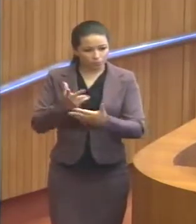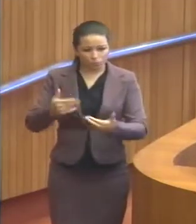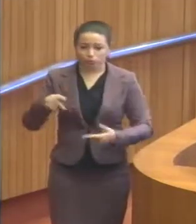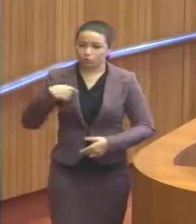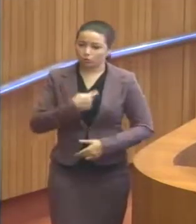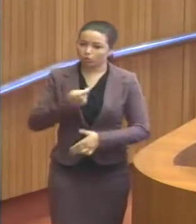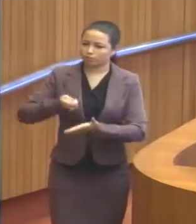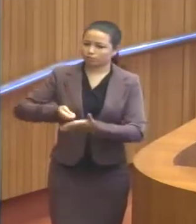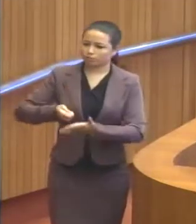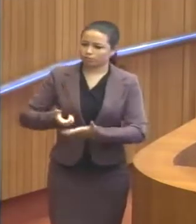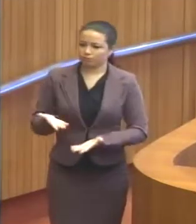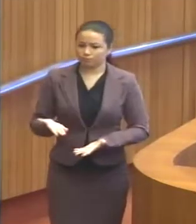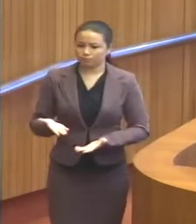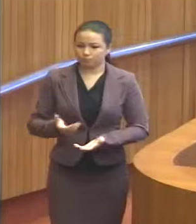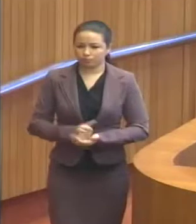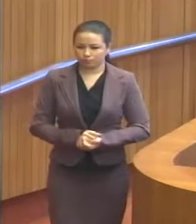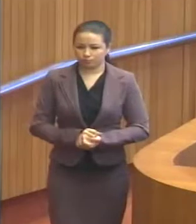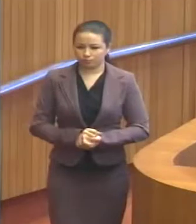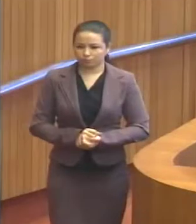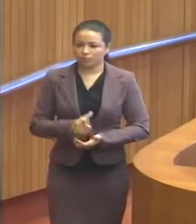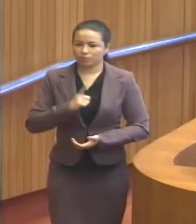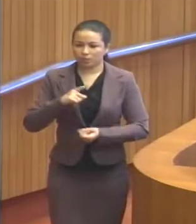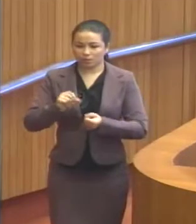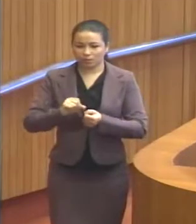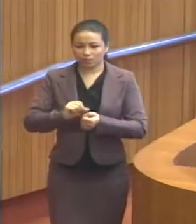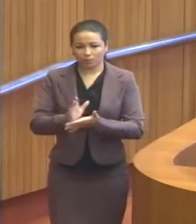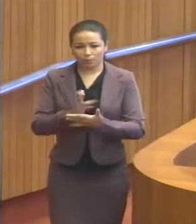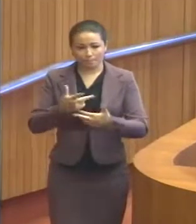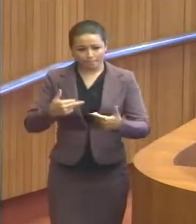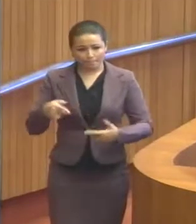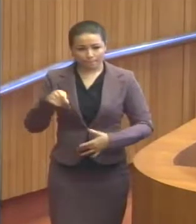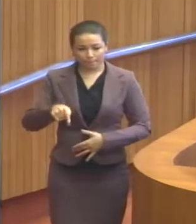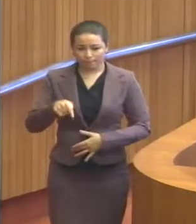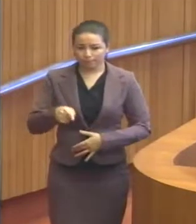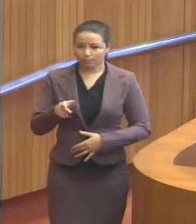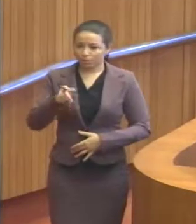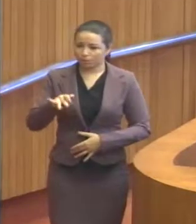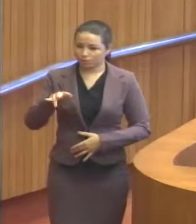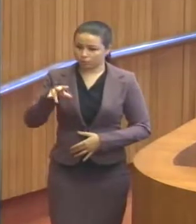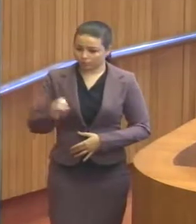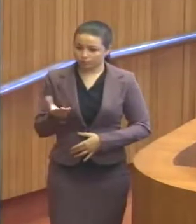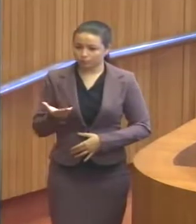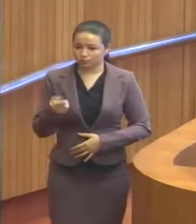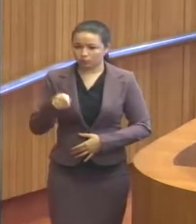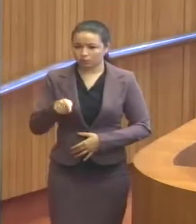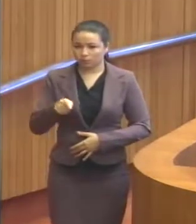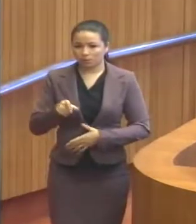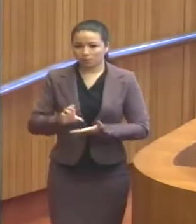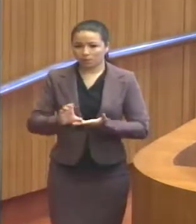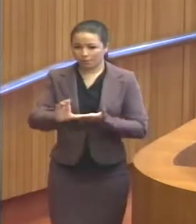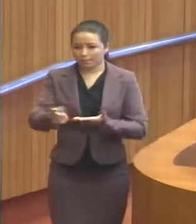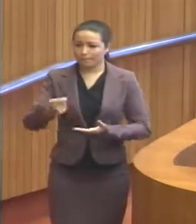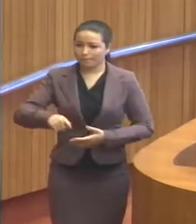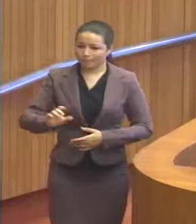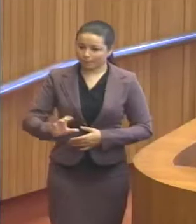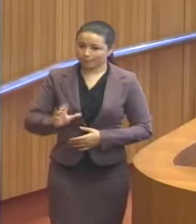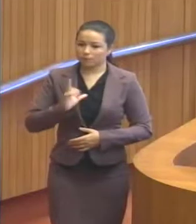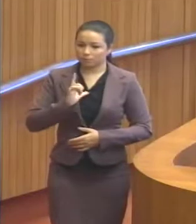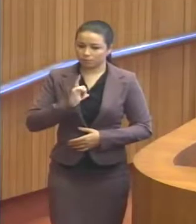e nós vamos cobrar. Tem que tomar uma posição em relação ao Executivo. Essas emendas têm que